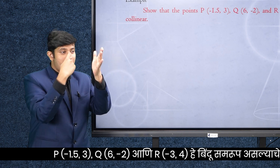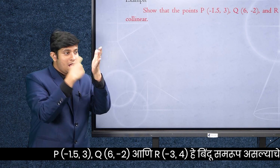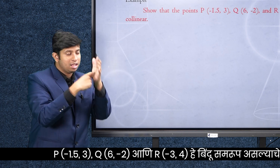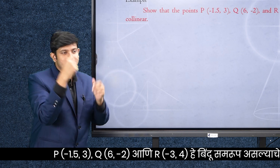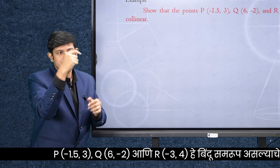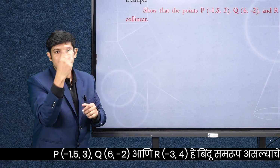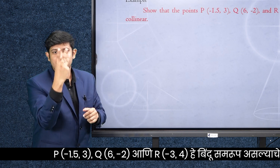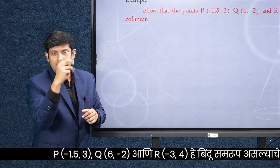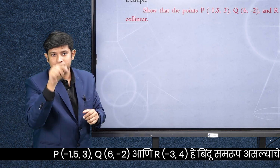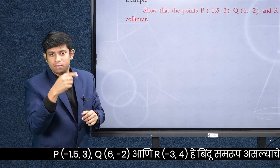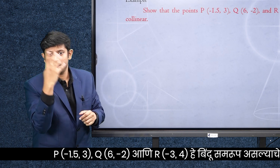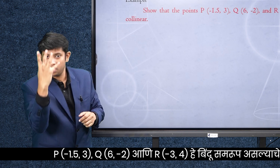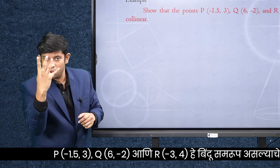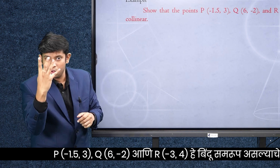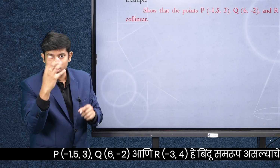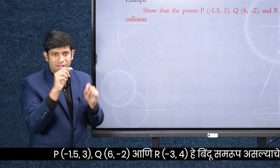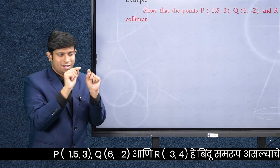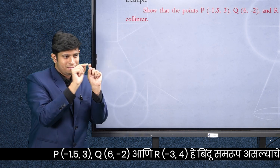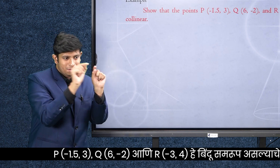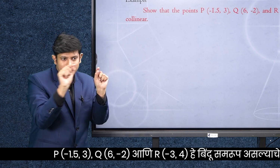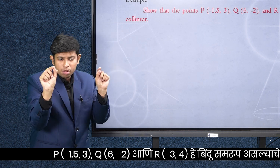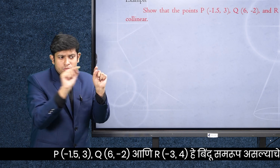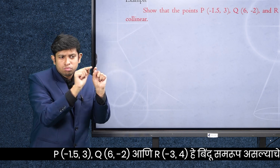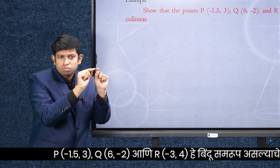हे बिंद समरूप असल्याचे दर्शवा.